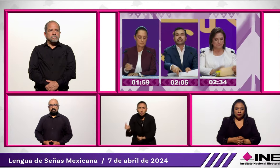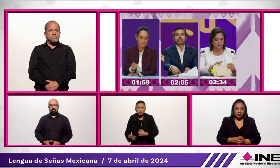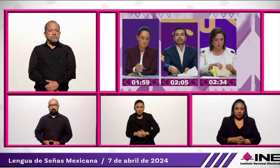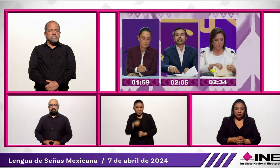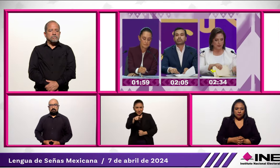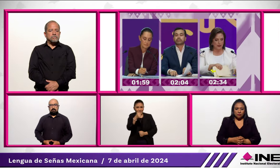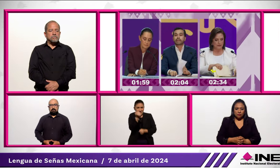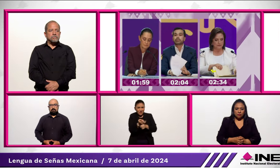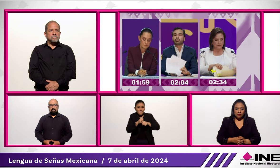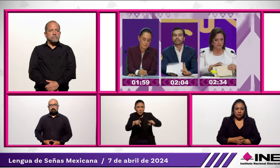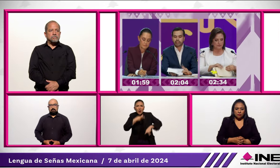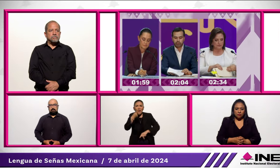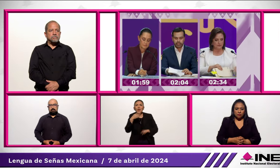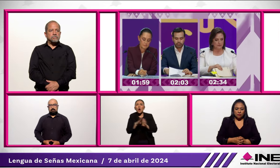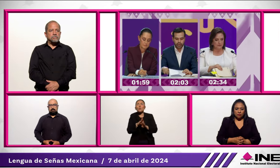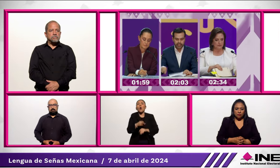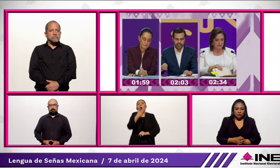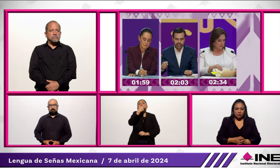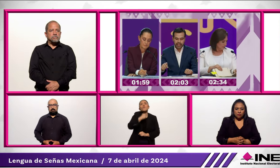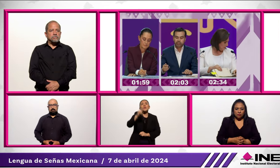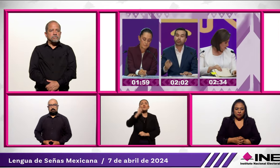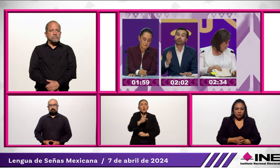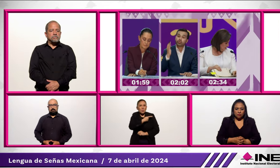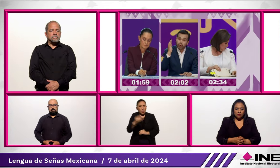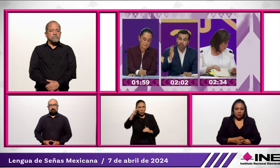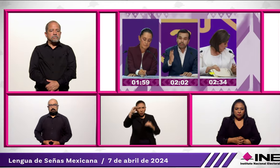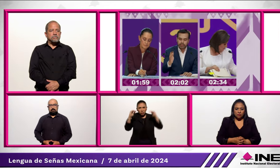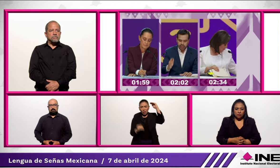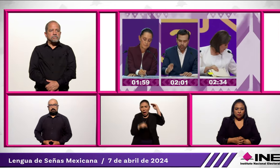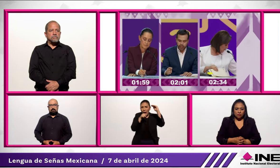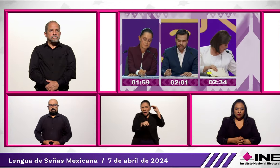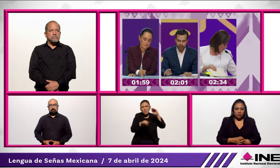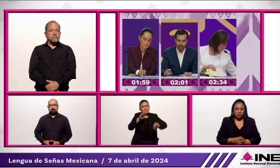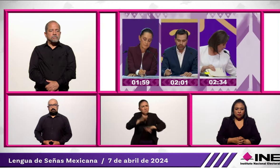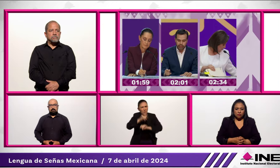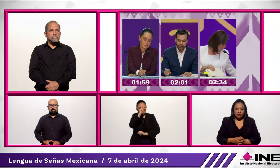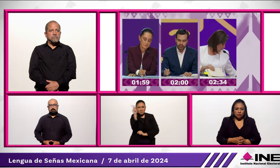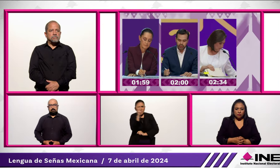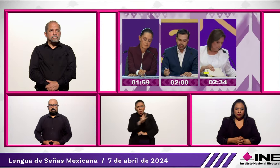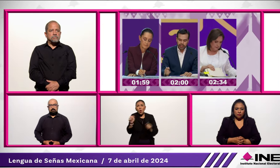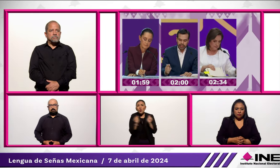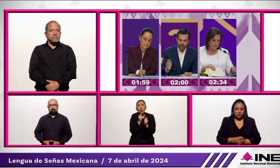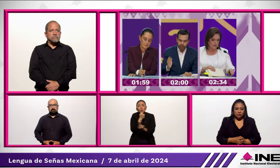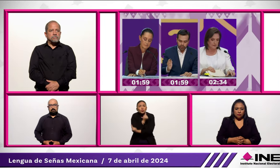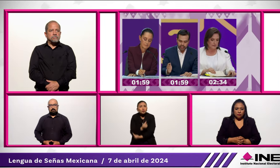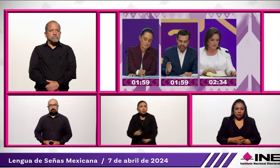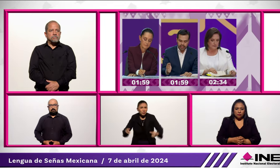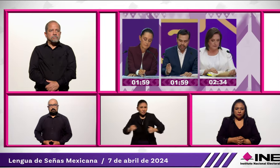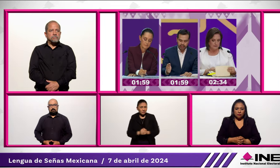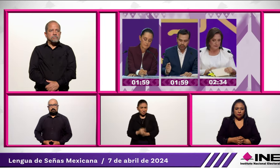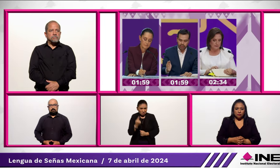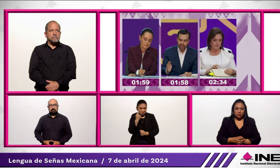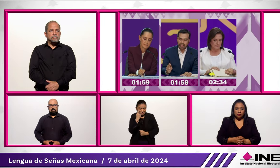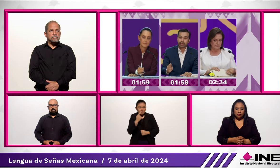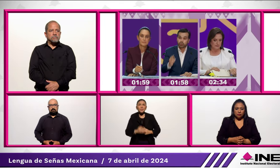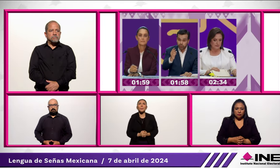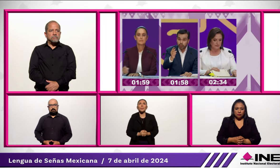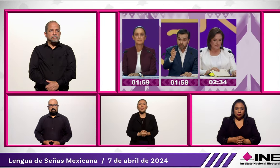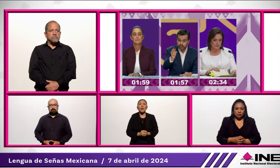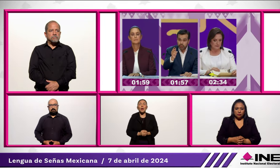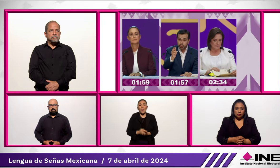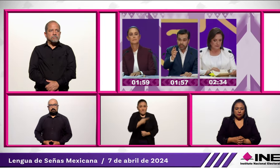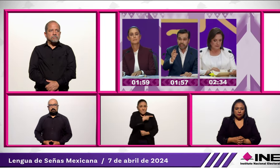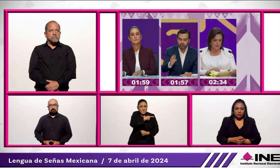desigualdad entre los niveles de pobreza entre hombres y mujeres son todavía más crueles en cuanto a niños. En contraste con la